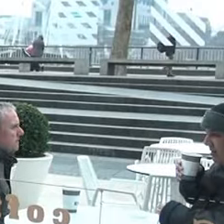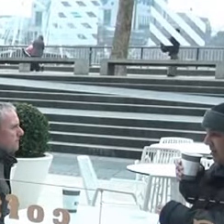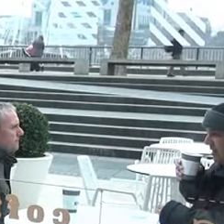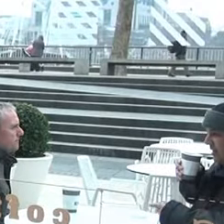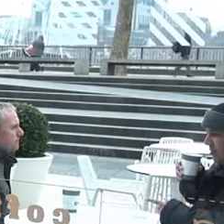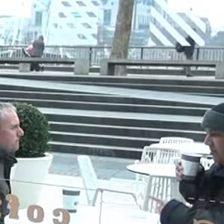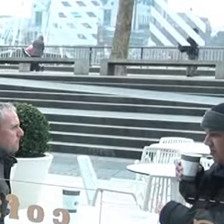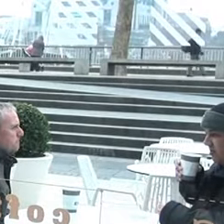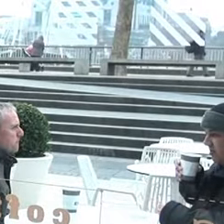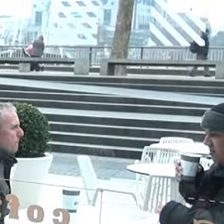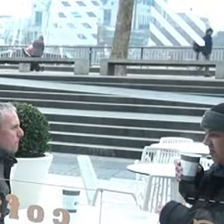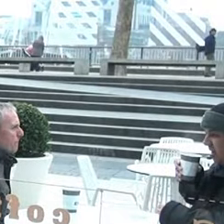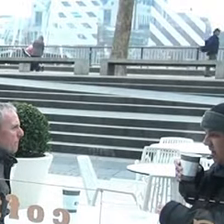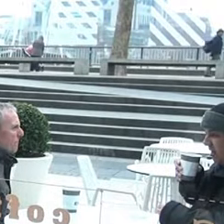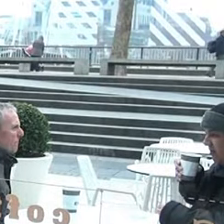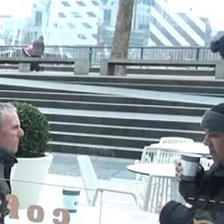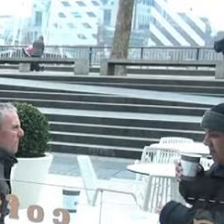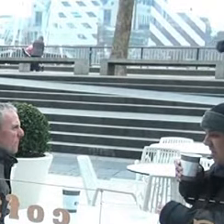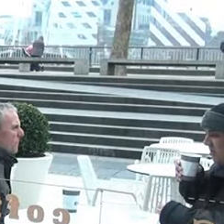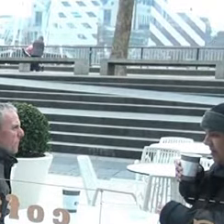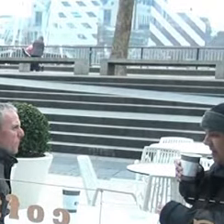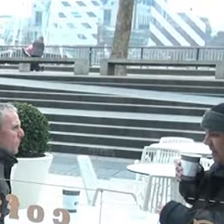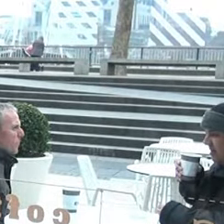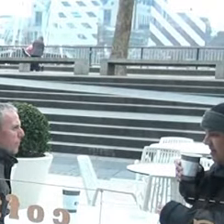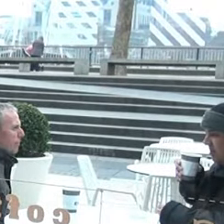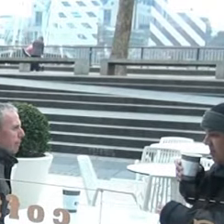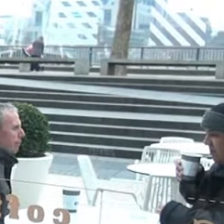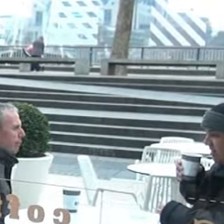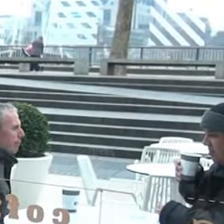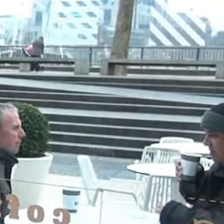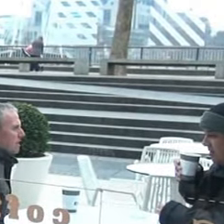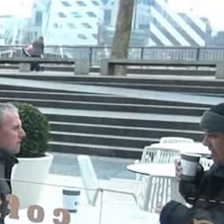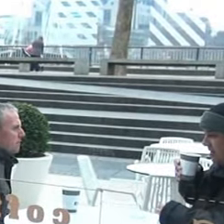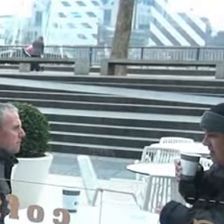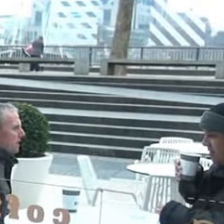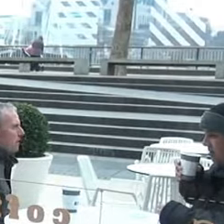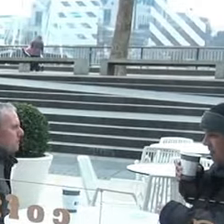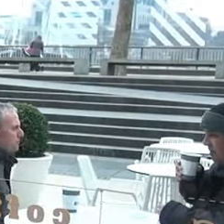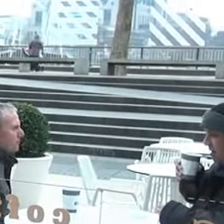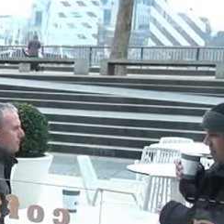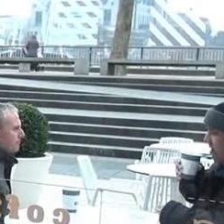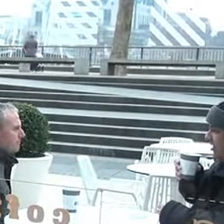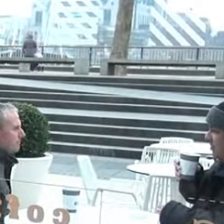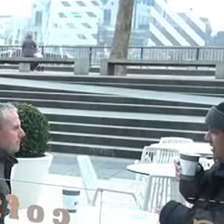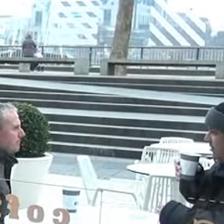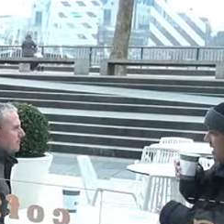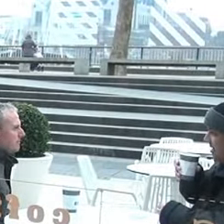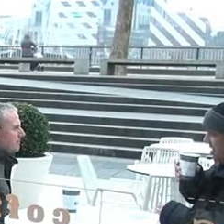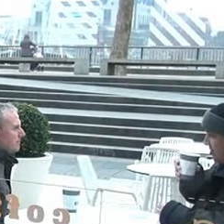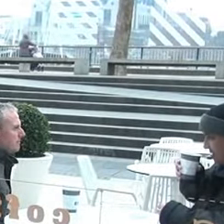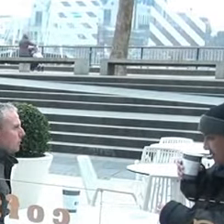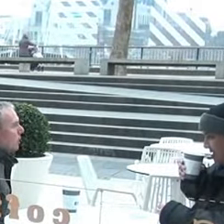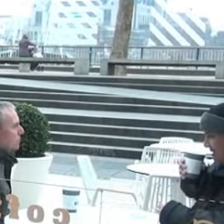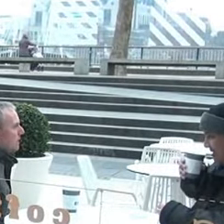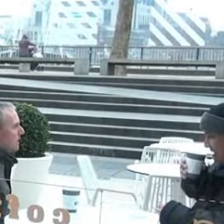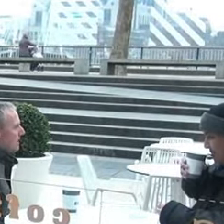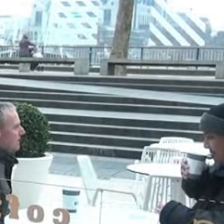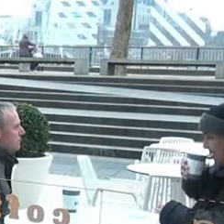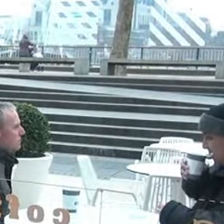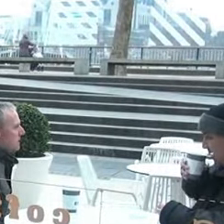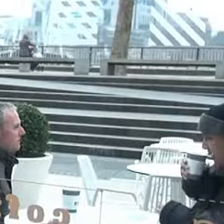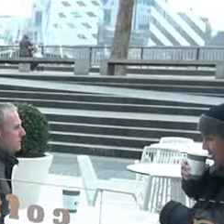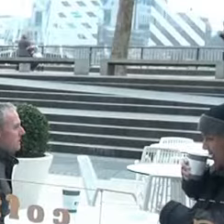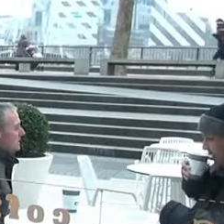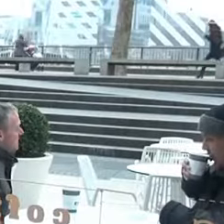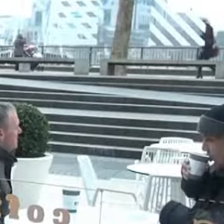tem um texto lá no nosso site, viver desconfortavelmente é confortável, ou seja, sair da tua zona de conforto e